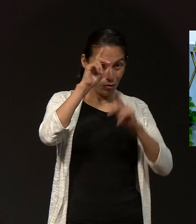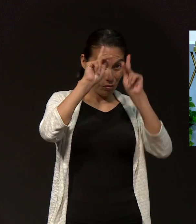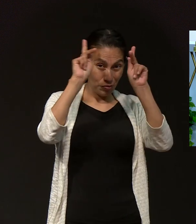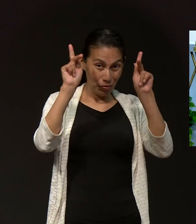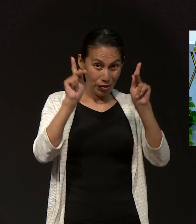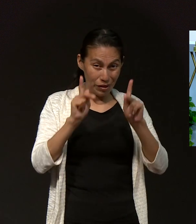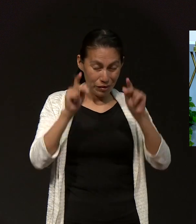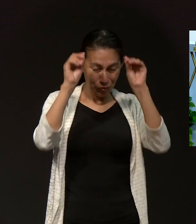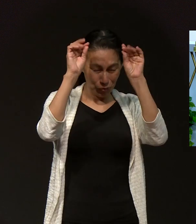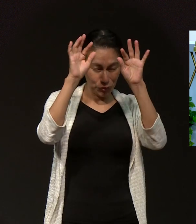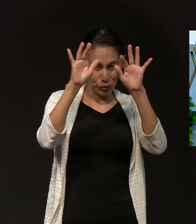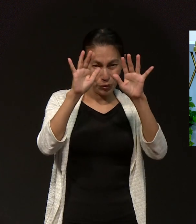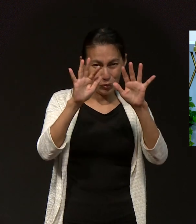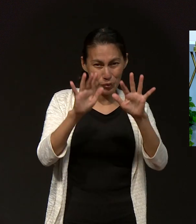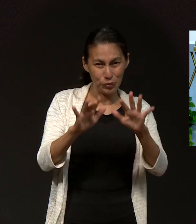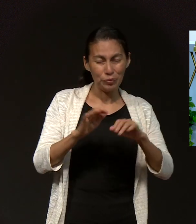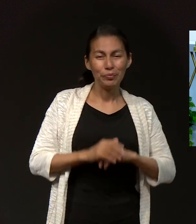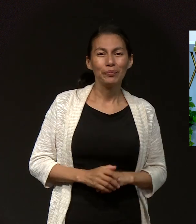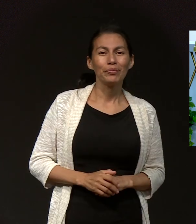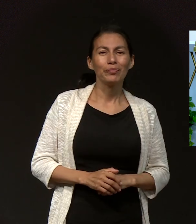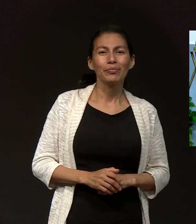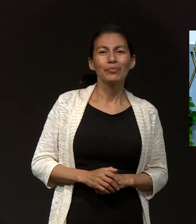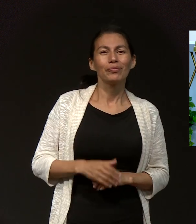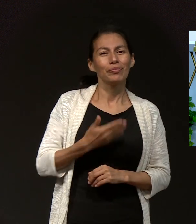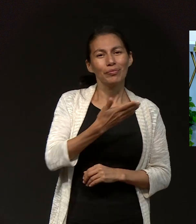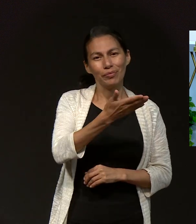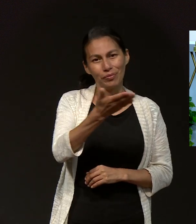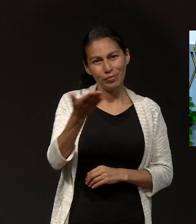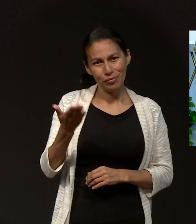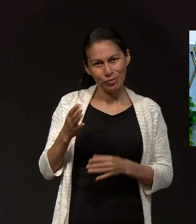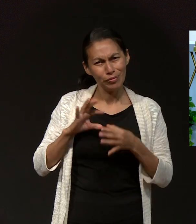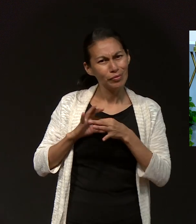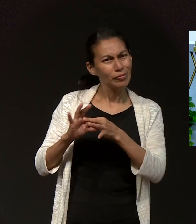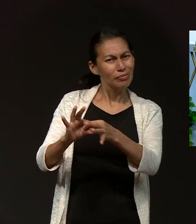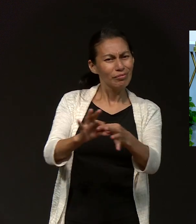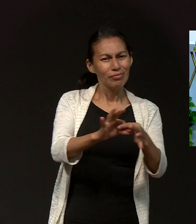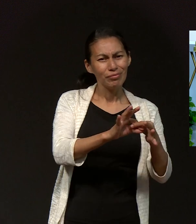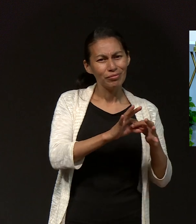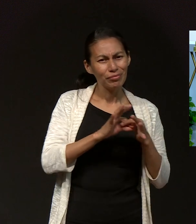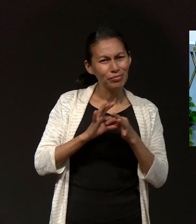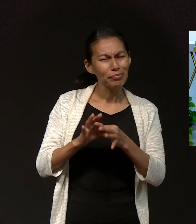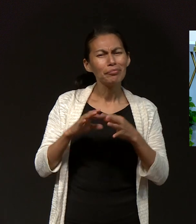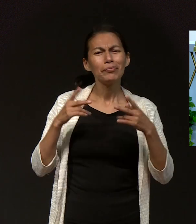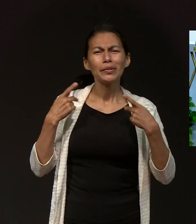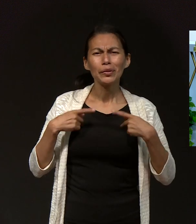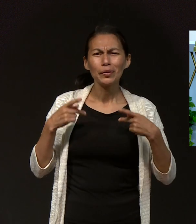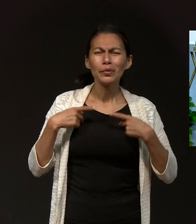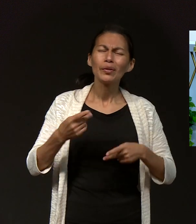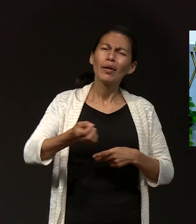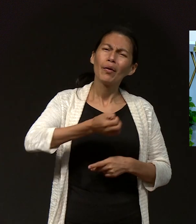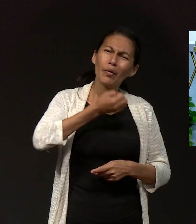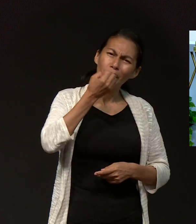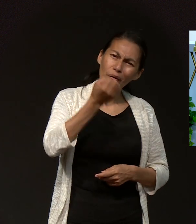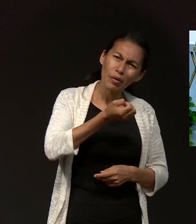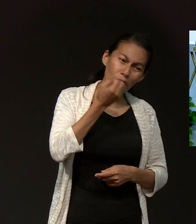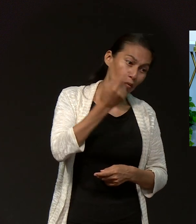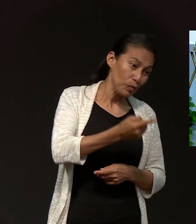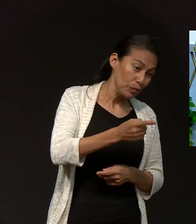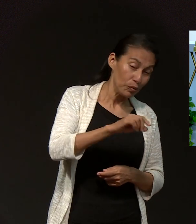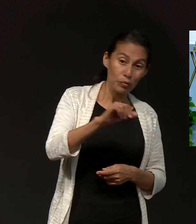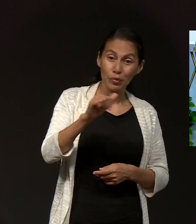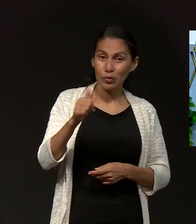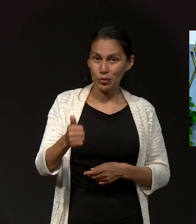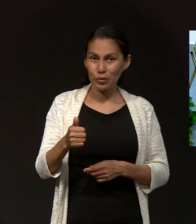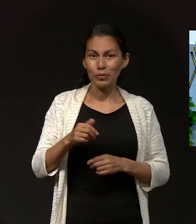Y habrá paz. Mucha paz. Queridos, formamos una enorme red de personas que